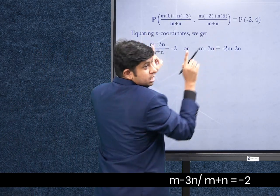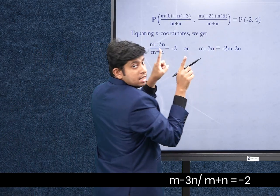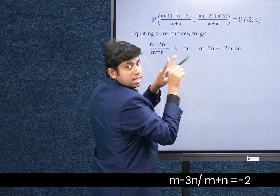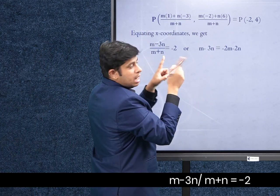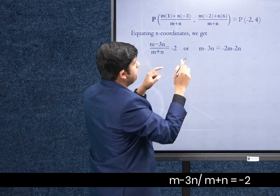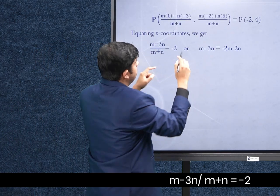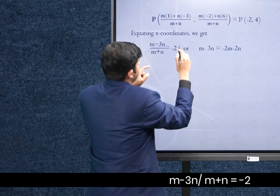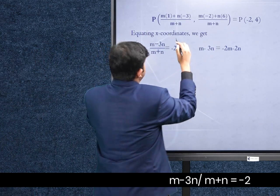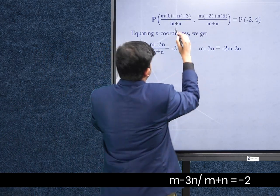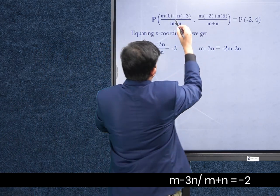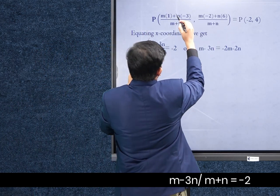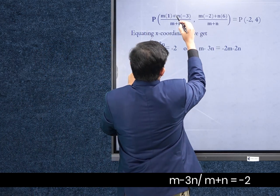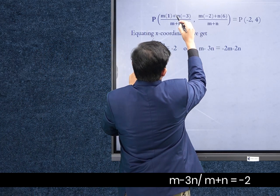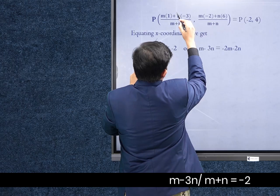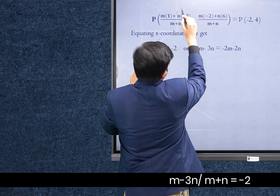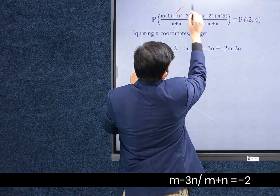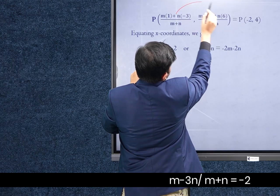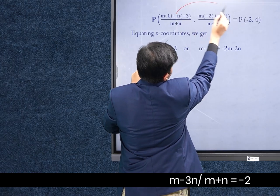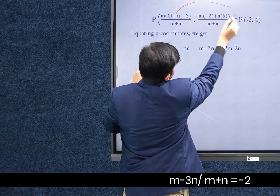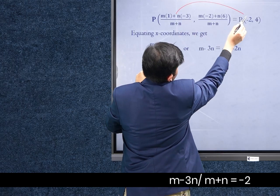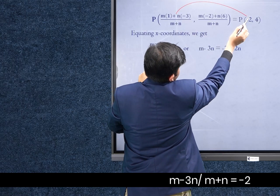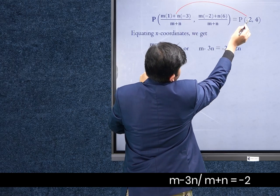ஈடு கழித்தல் 2 அல்லது